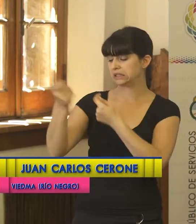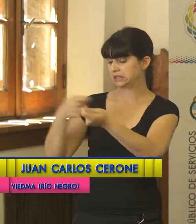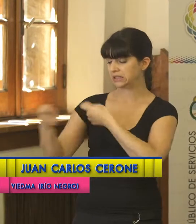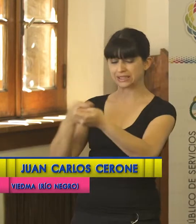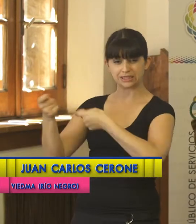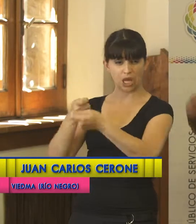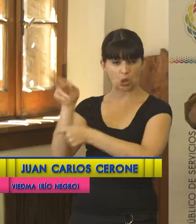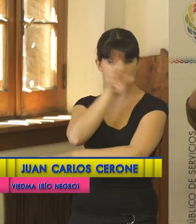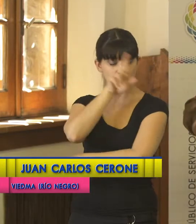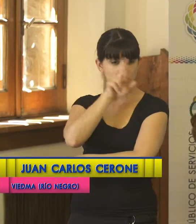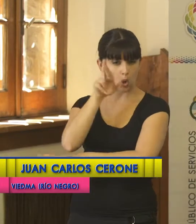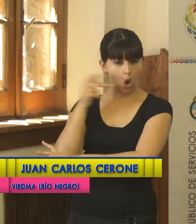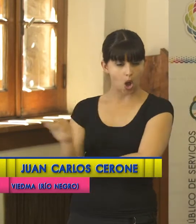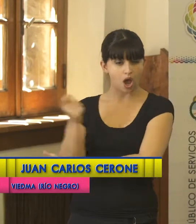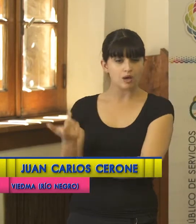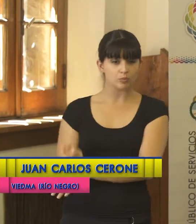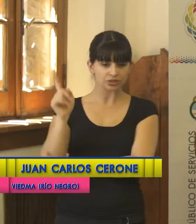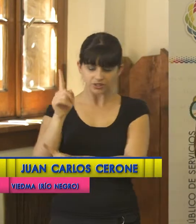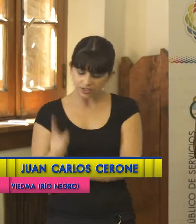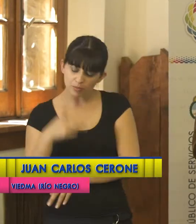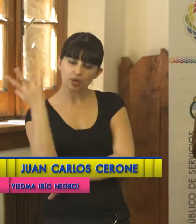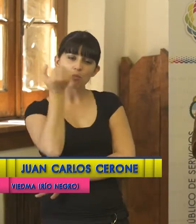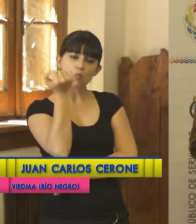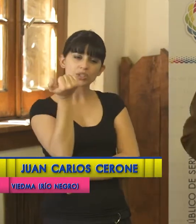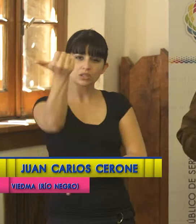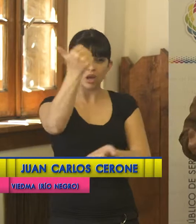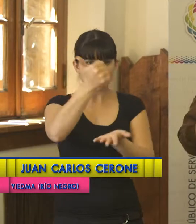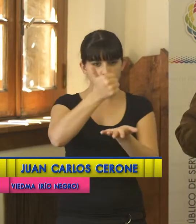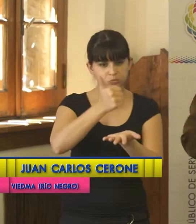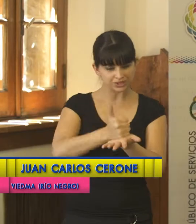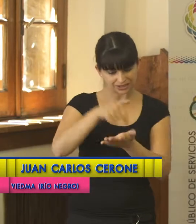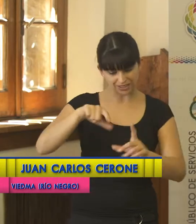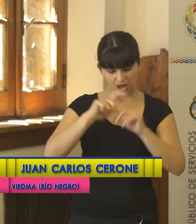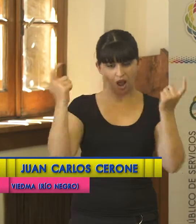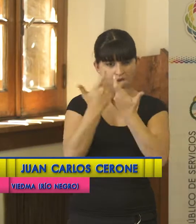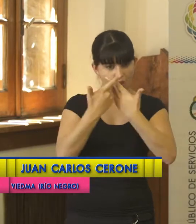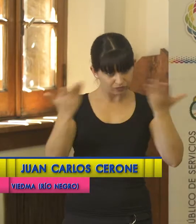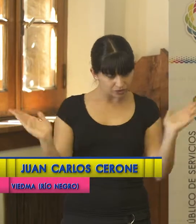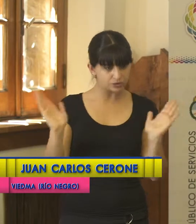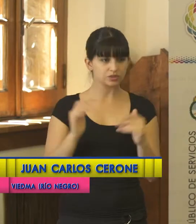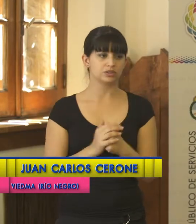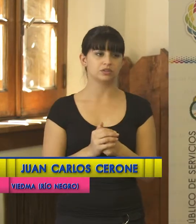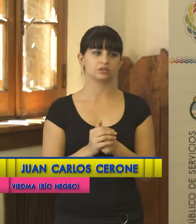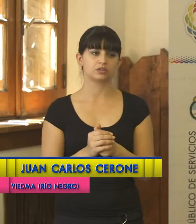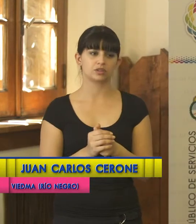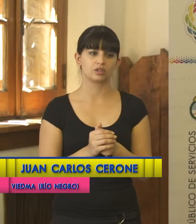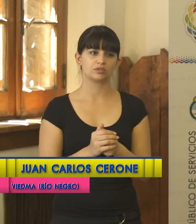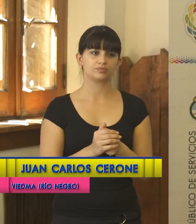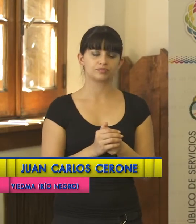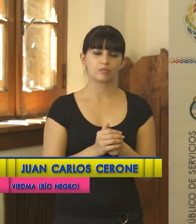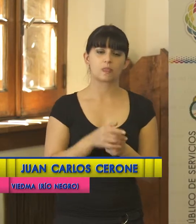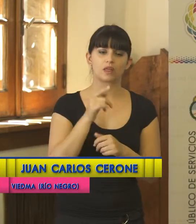que siempre alguien esté presente en las audiencias para para traerlo aquí